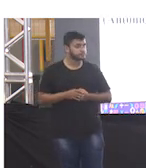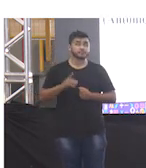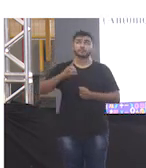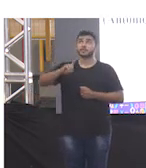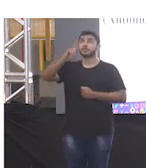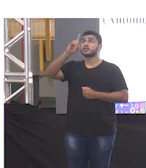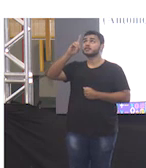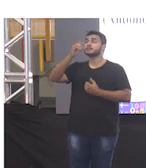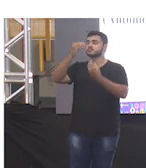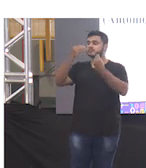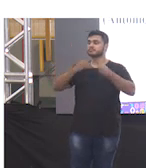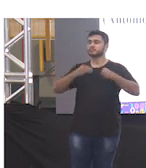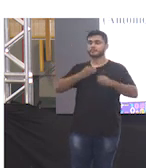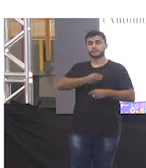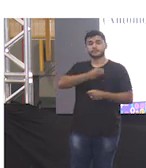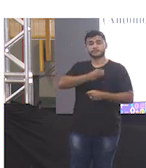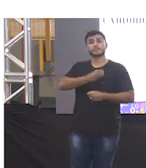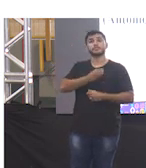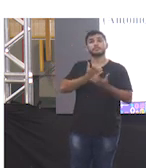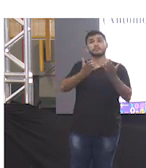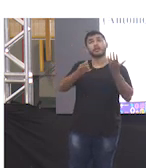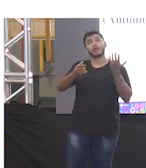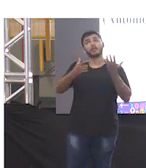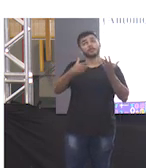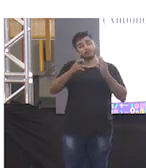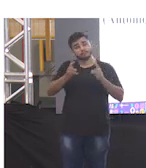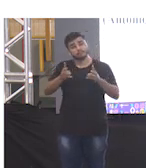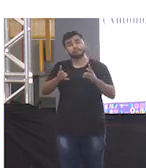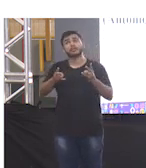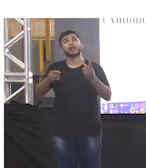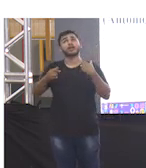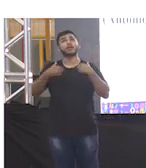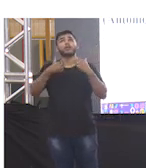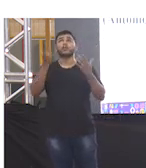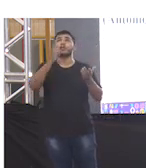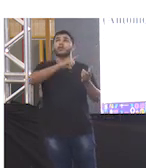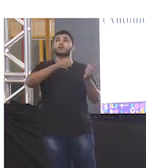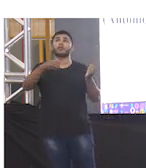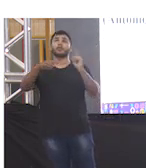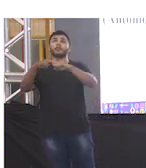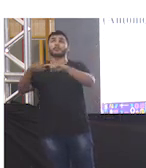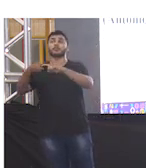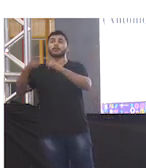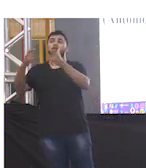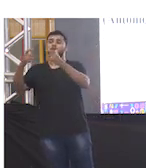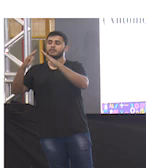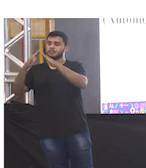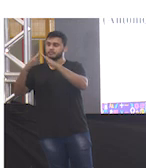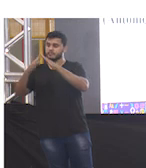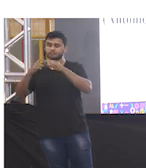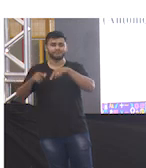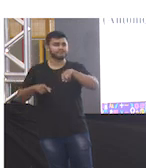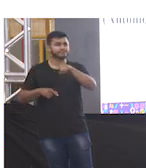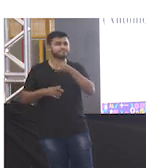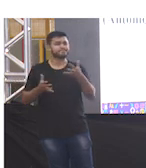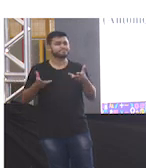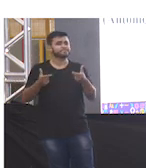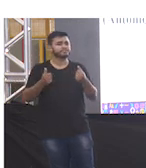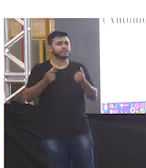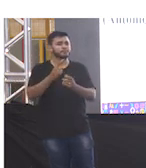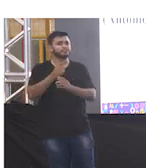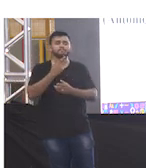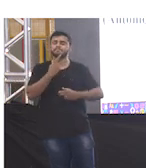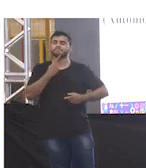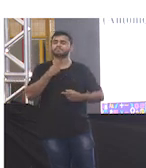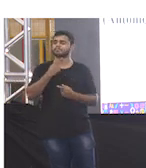que eu morra, sem que eu volte para lá. Sem que desfrute os primores, que não encontro por cá. Sem que